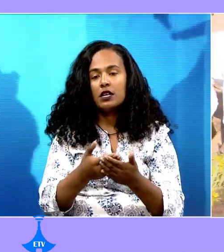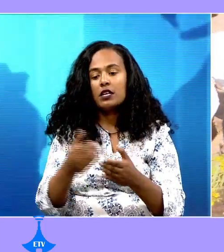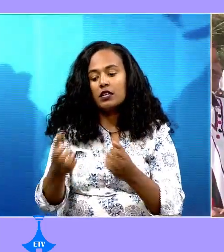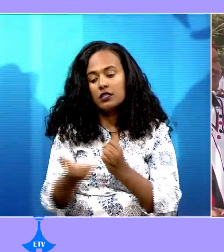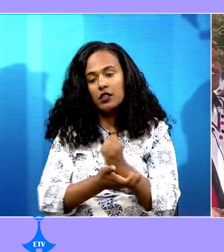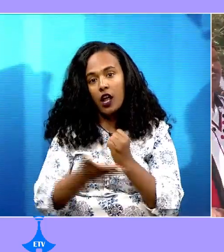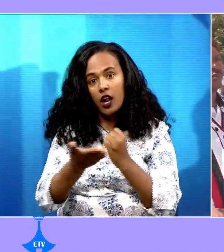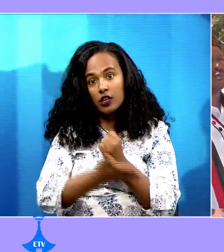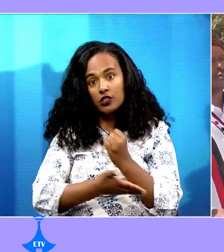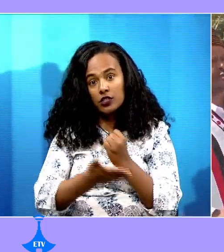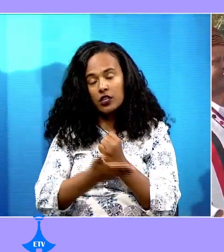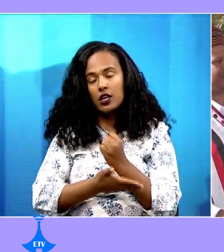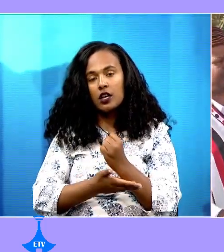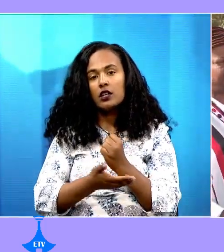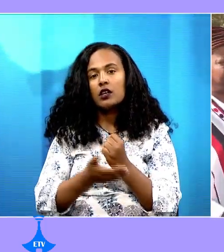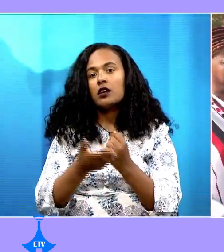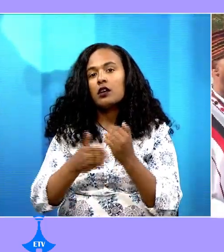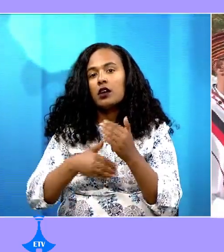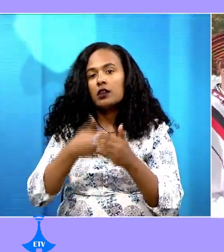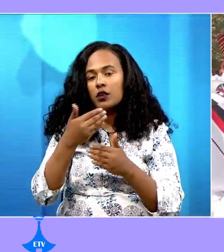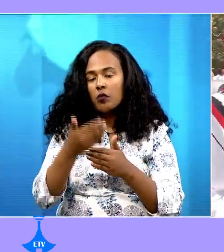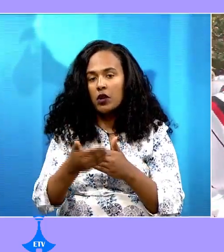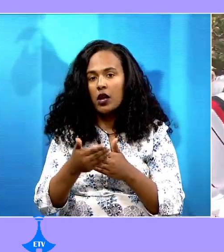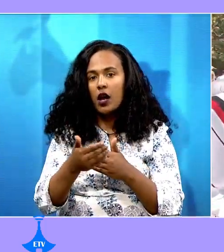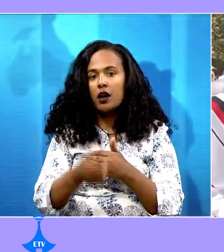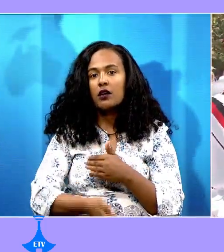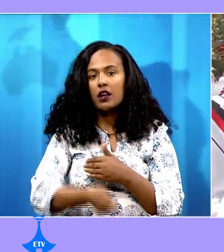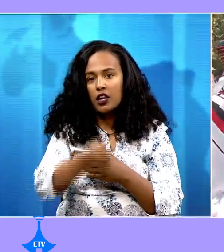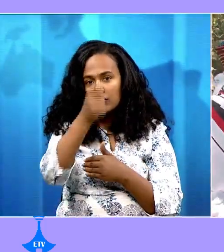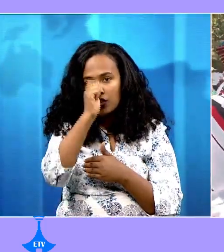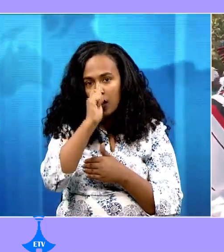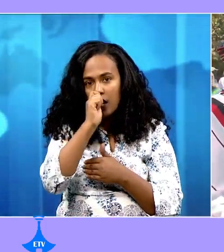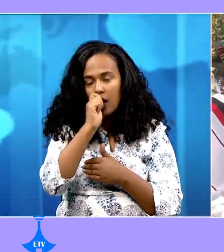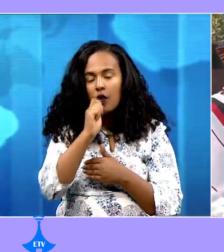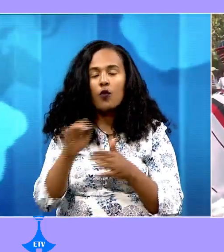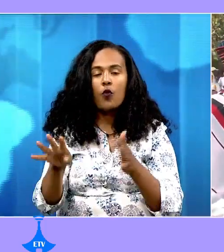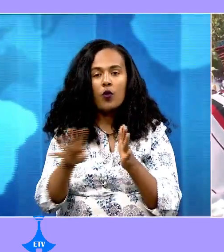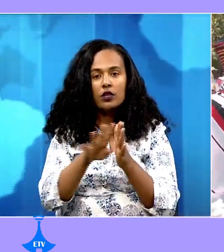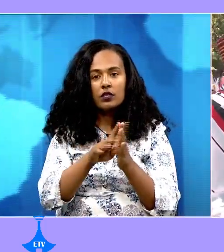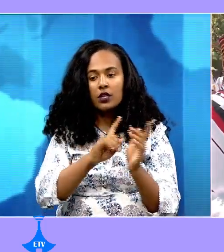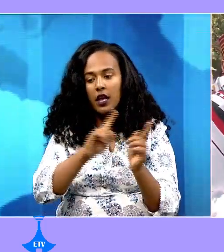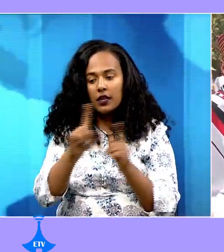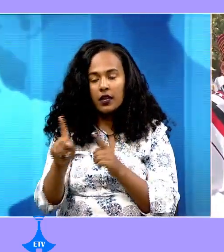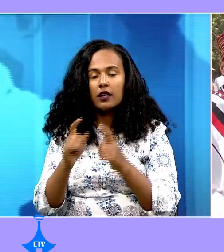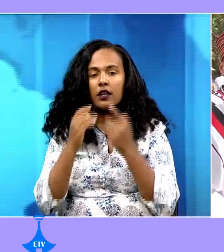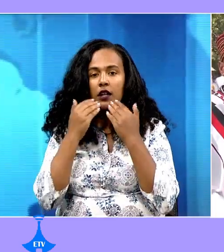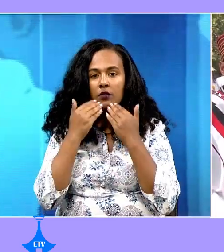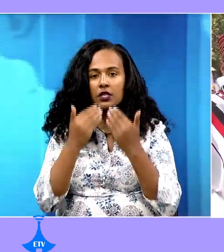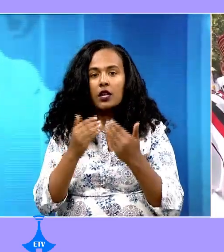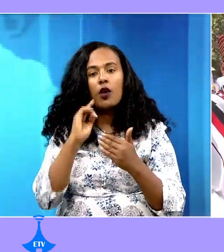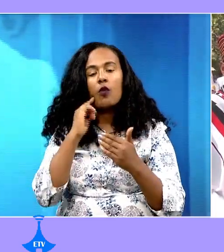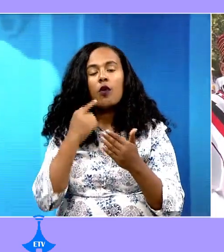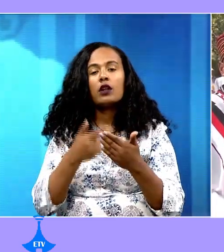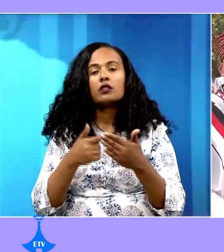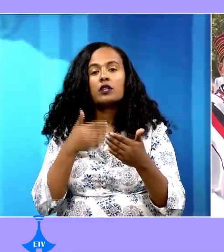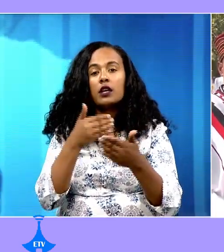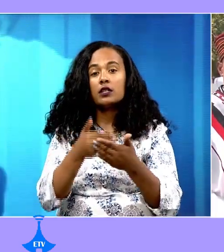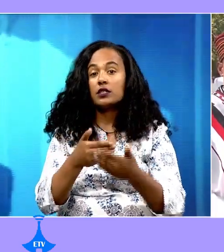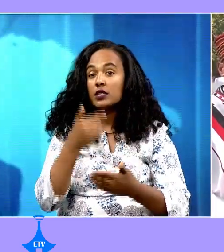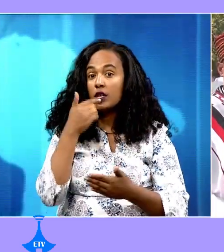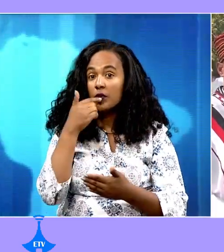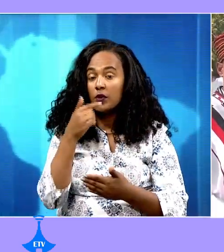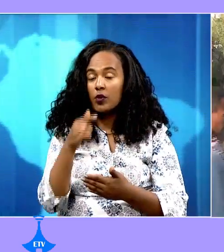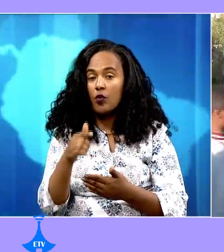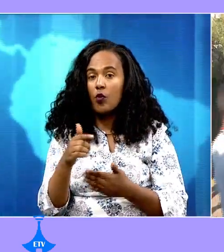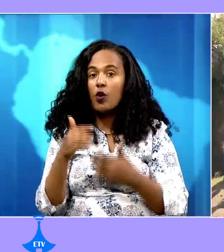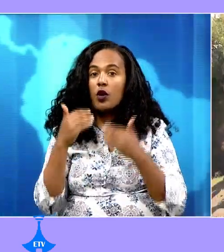ቀደም ብሎ መርቆ ከዛ በኋላ ኢሬቻ ለዛ ለወንድ ወንዝ ለምስጋና እንኳን ለዚህ ያደረስከኝ ብሎ